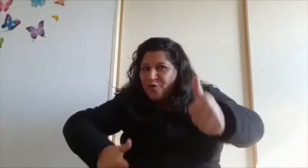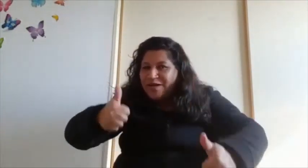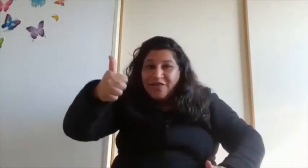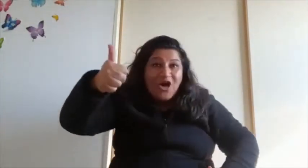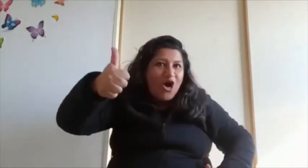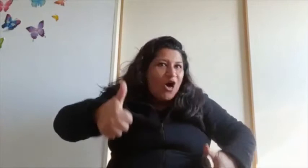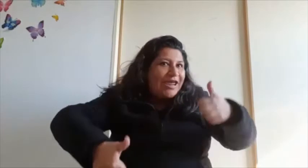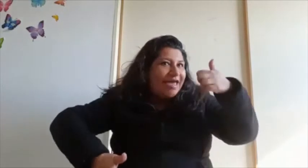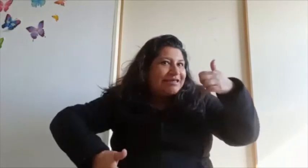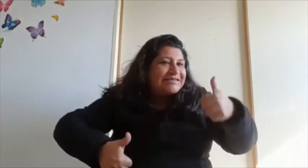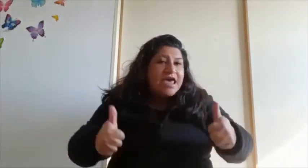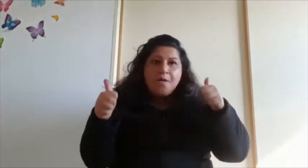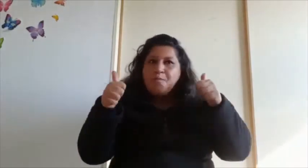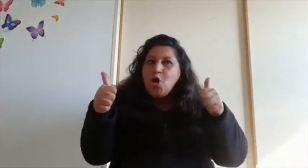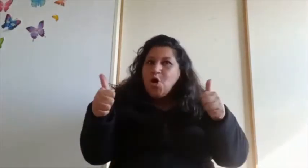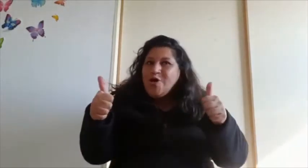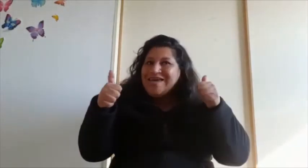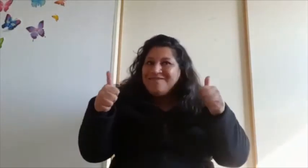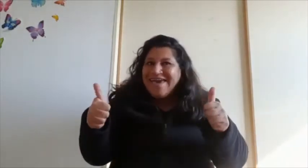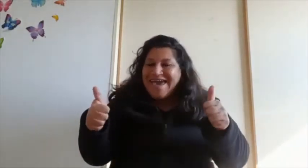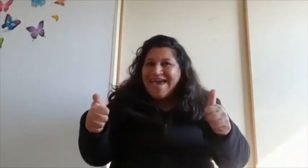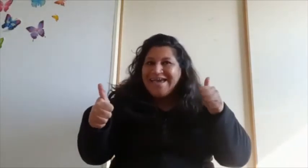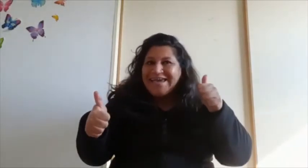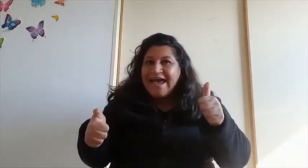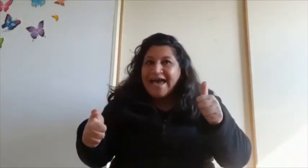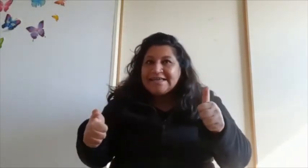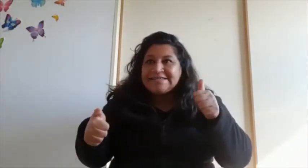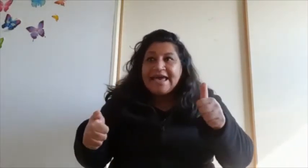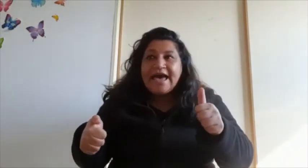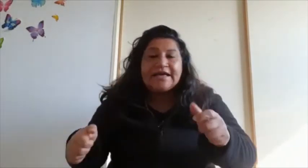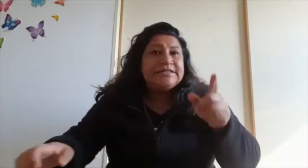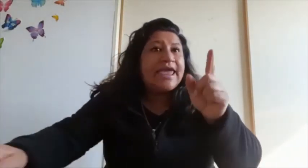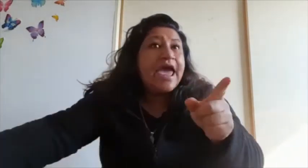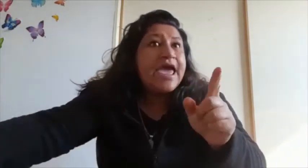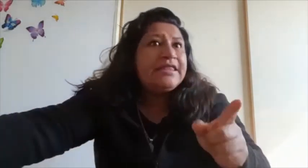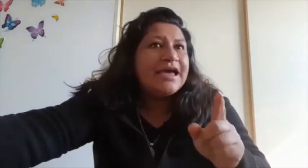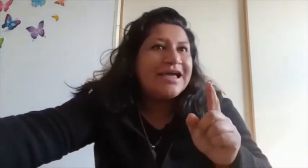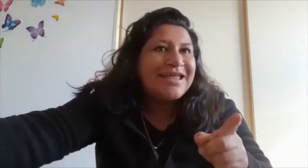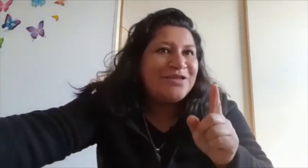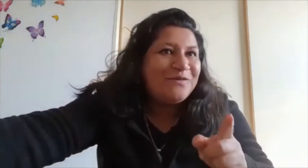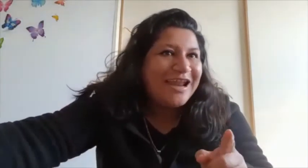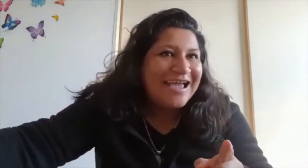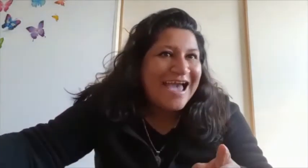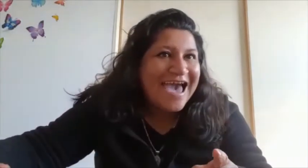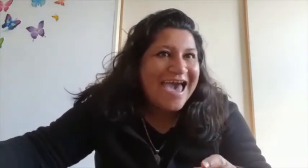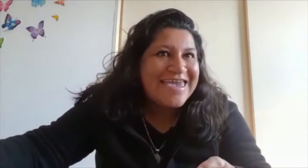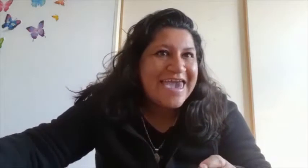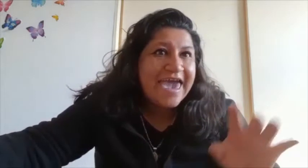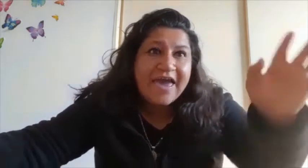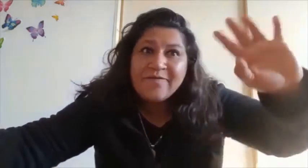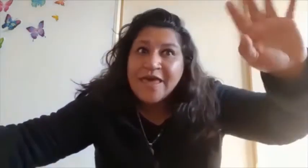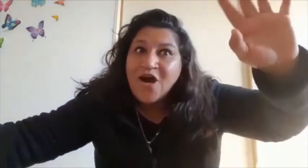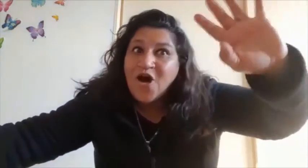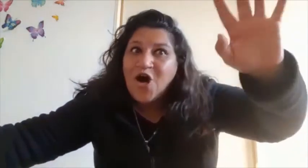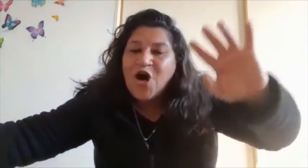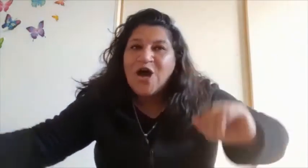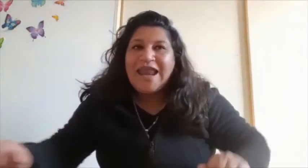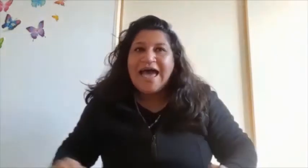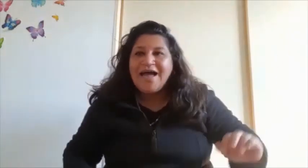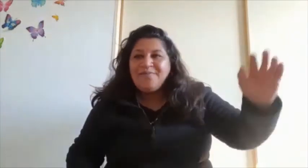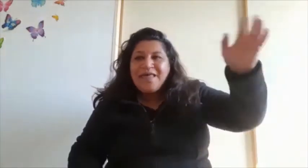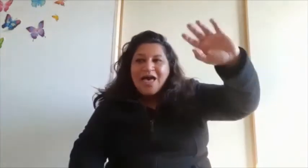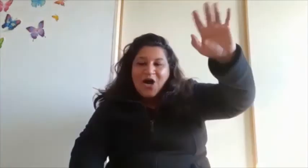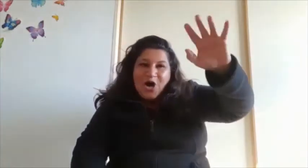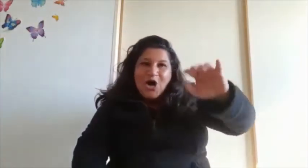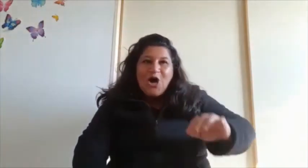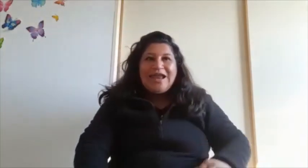niños cumplidores? Muy bien, gracias. ¿Qué andan cantando por la calle?